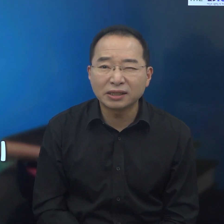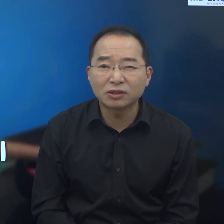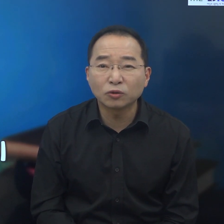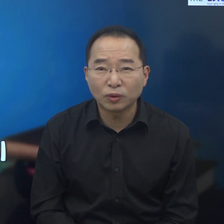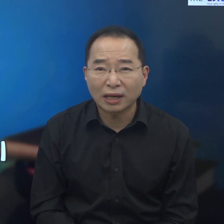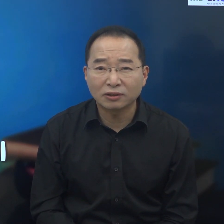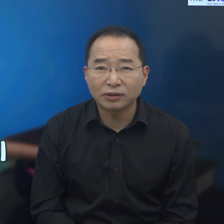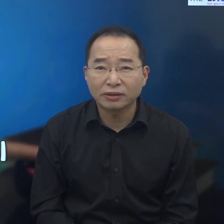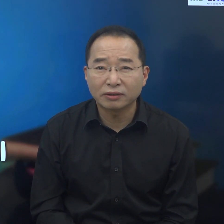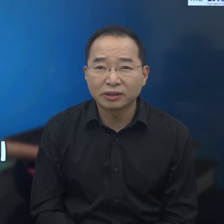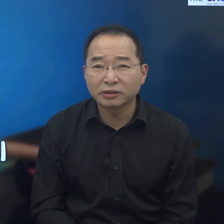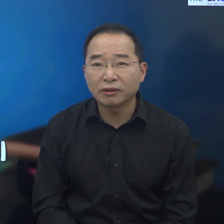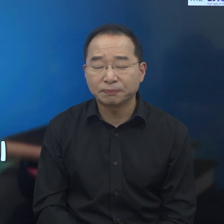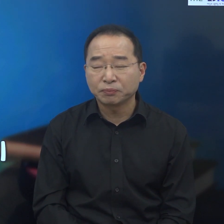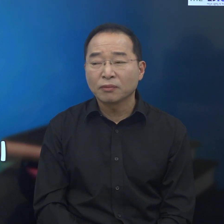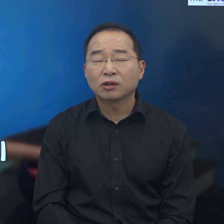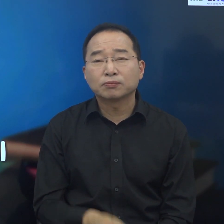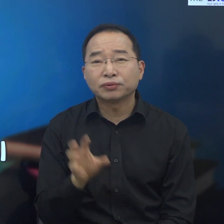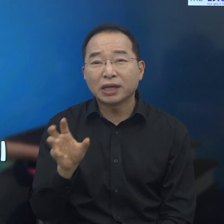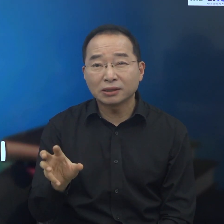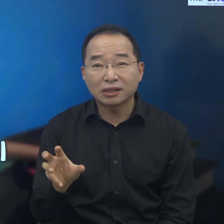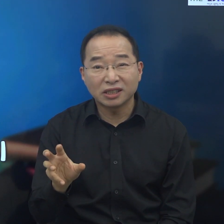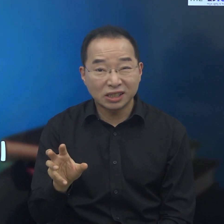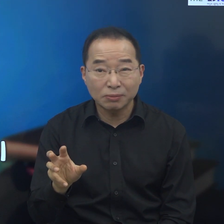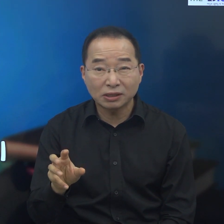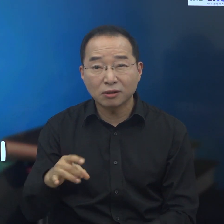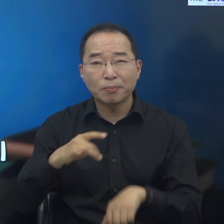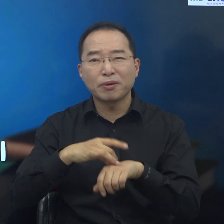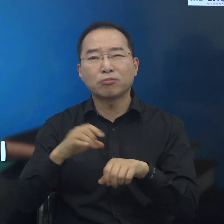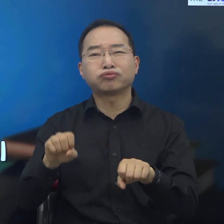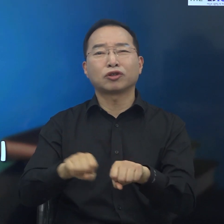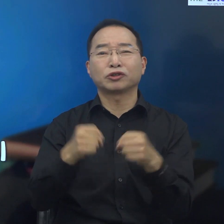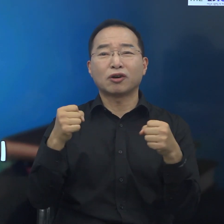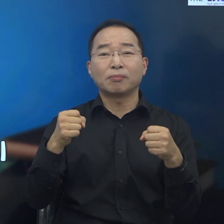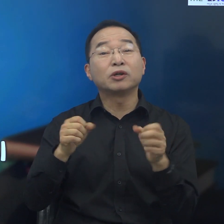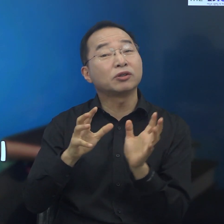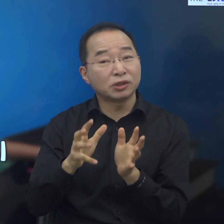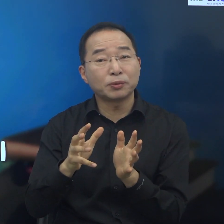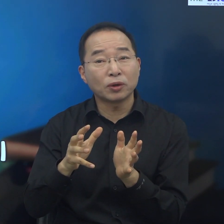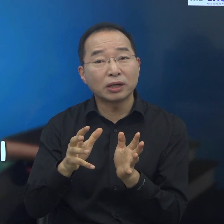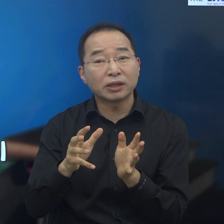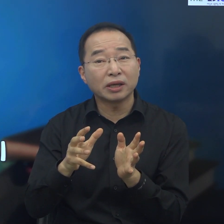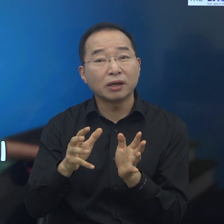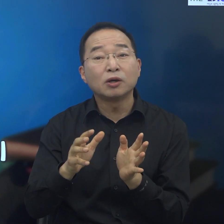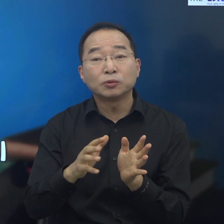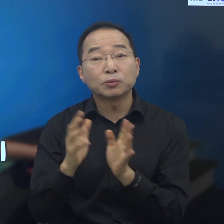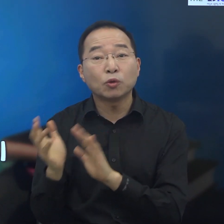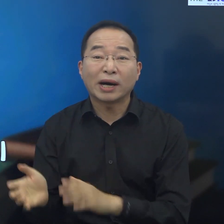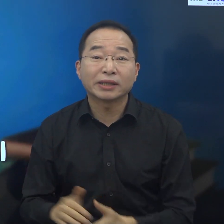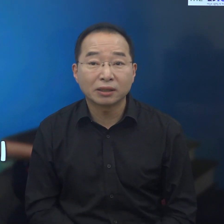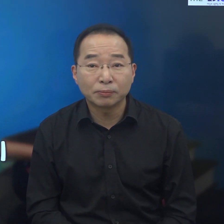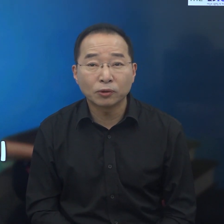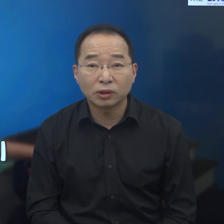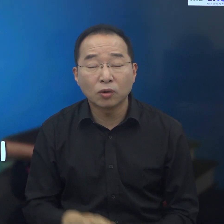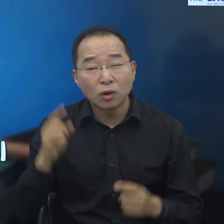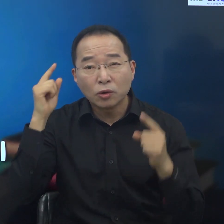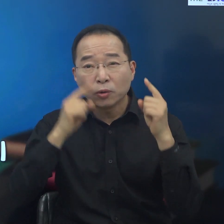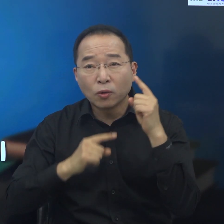정도 나는 거예요. 그래서 부상자인데 이게 심해서 뼈 부러져 뭐 이런 식으로 표현하는 게 좀 더 와닿는 표현이고,